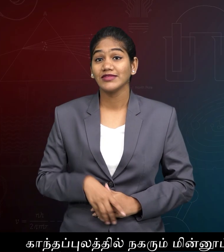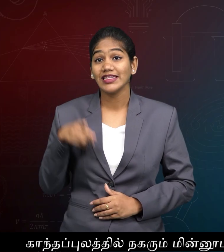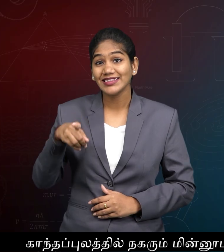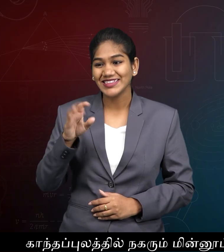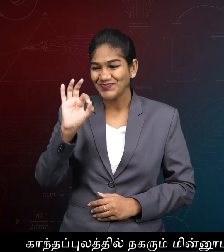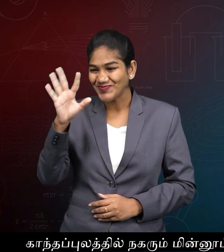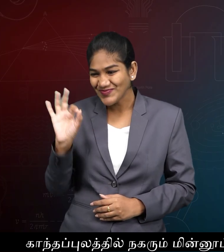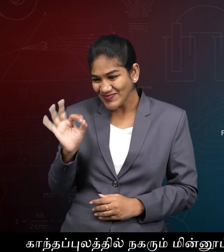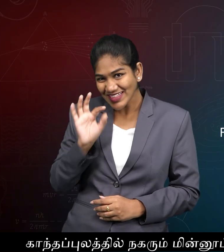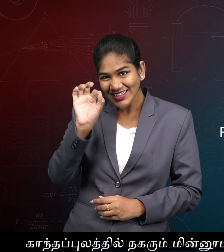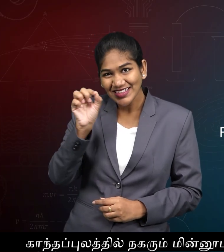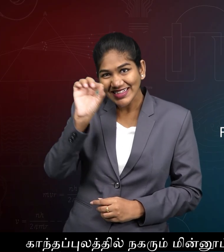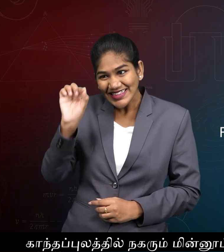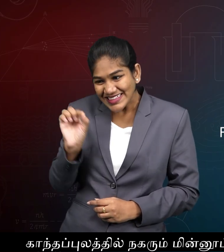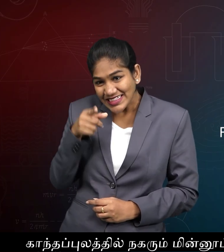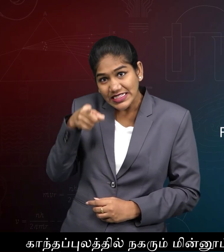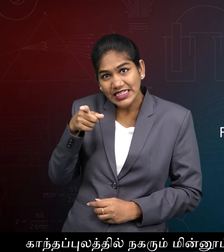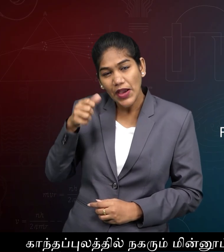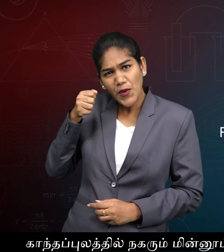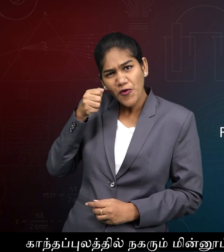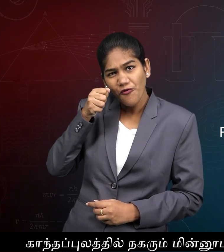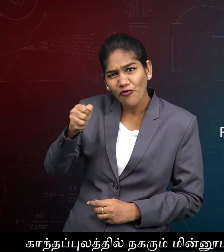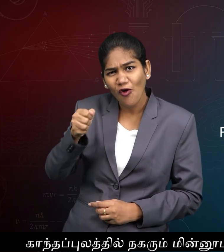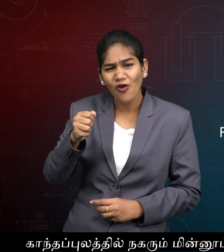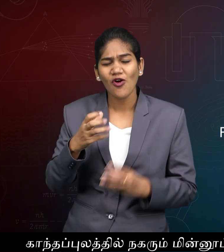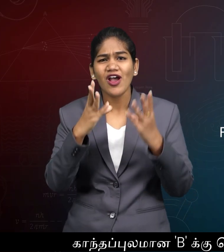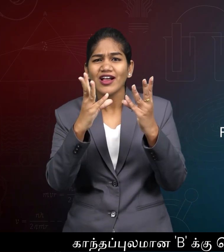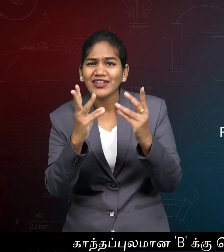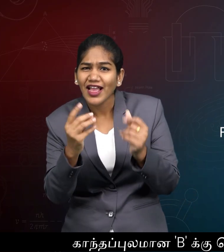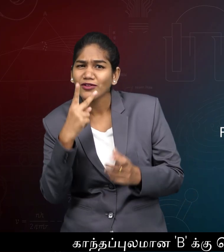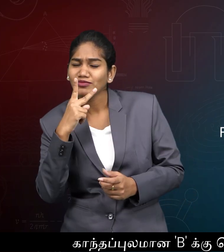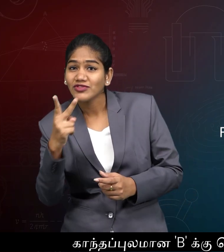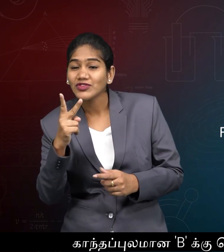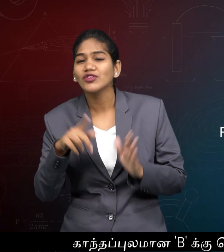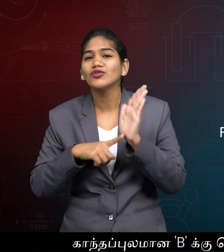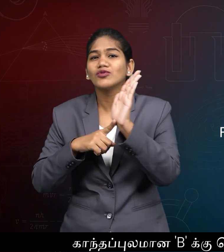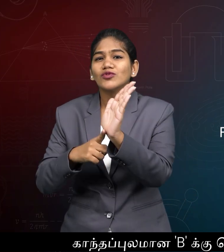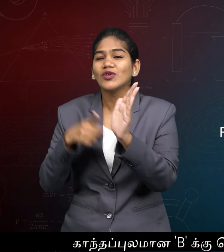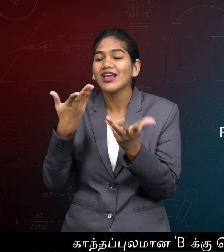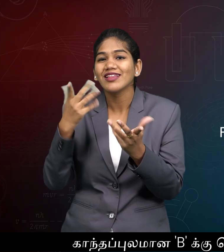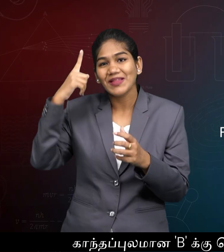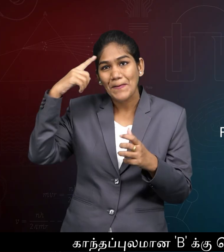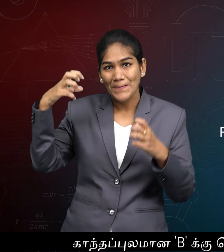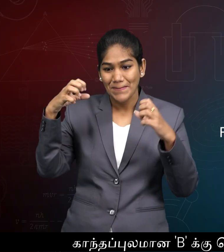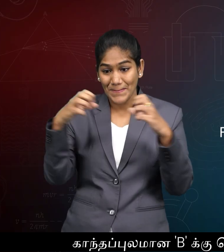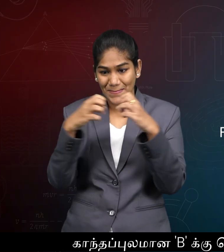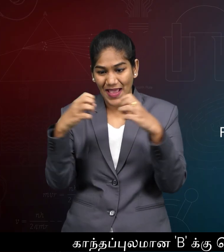காந்தப்புலத்தில் நகரும் மின்னூட்டம் அனுபவிக்கும் திசையை கணக்கிட காந்தப்புலமான Bவுக்கு செங்குத்தாக